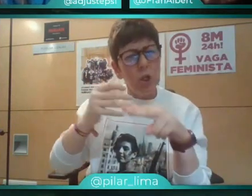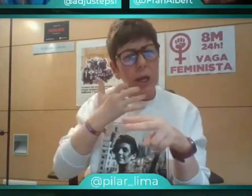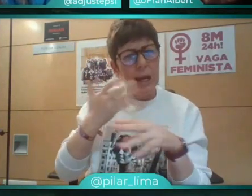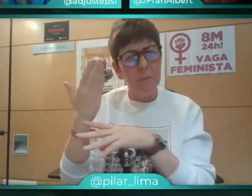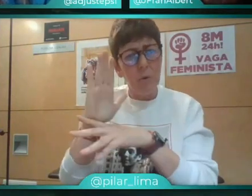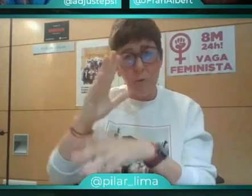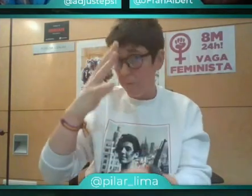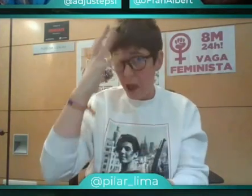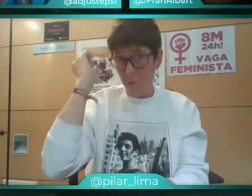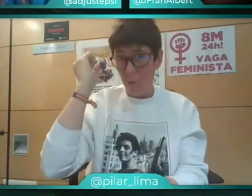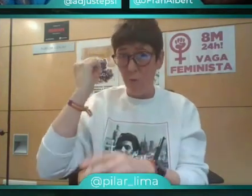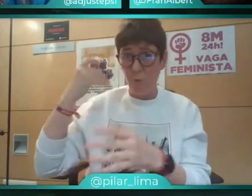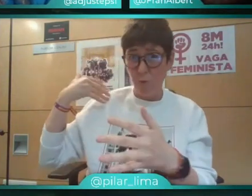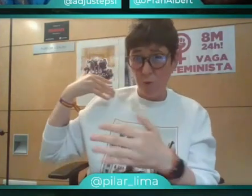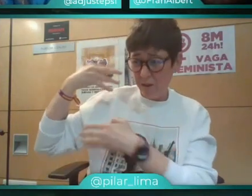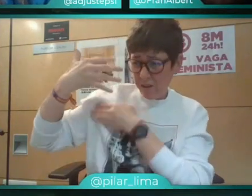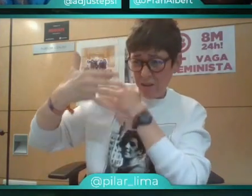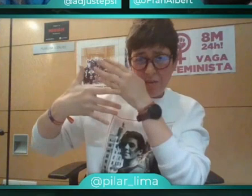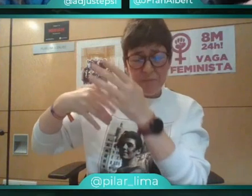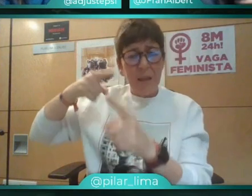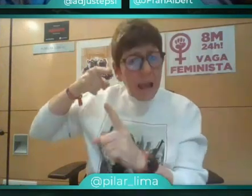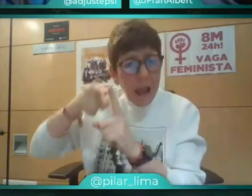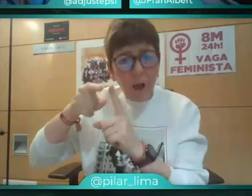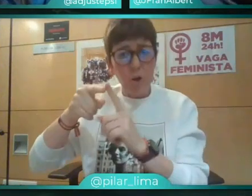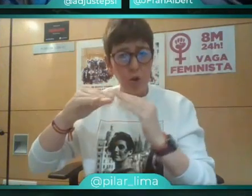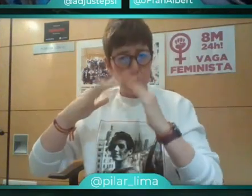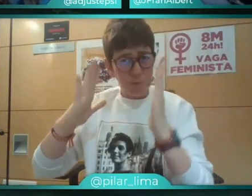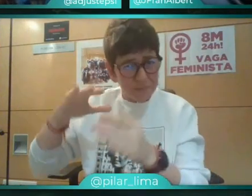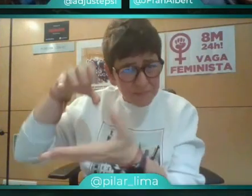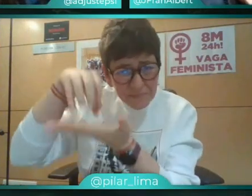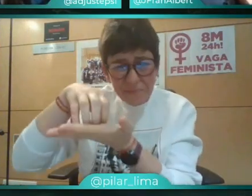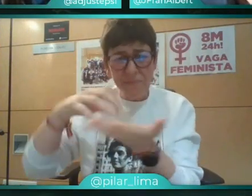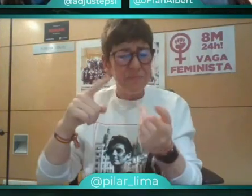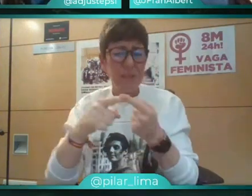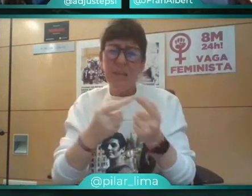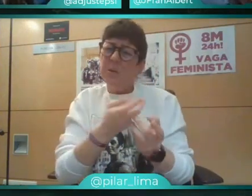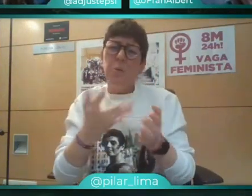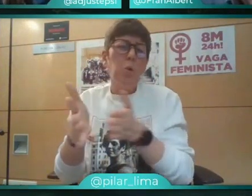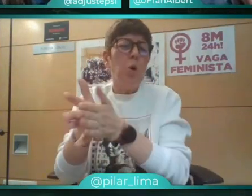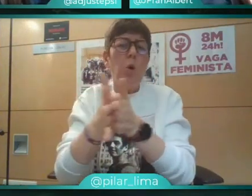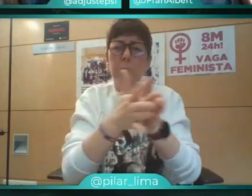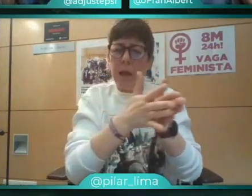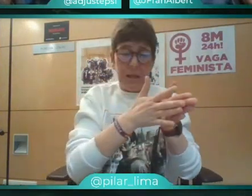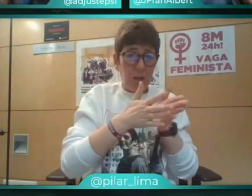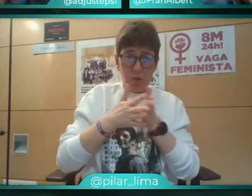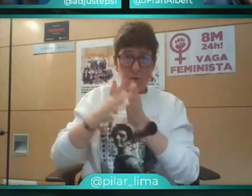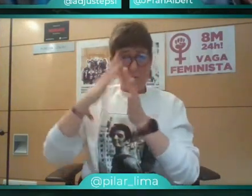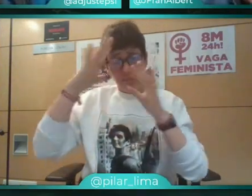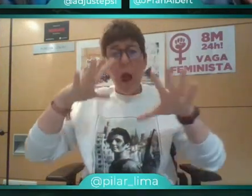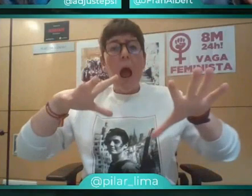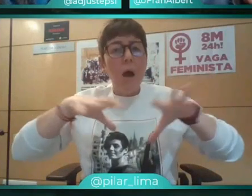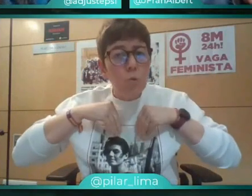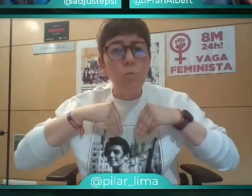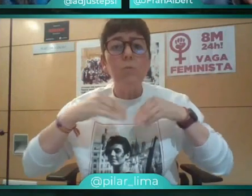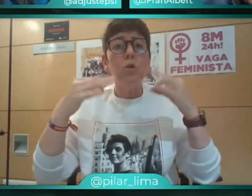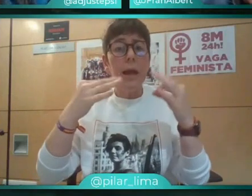pero lo hemos visto Y hay muchos ejemplos con todo también lo que le ha pasado a Pablo Iglesias el acoso en su